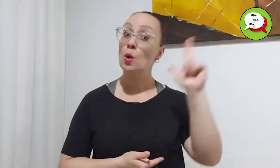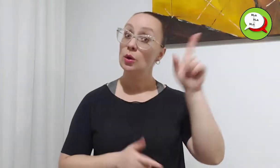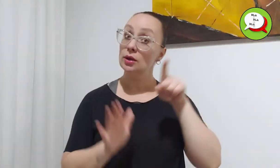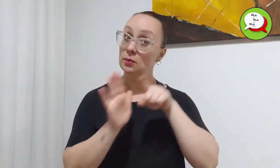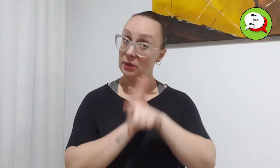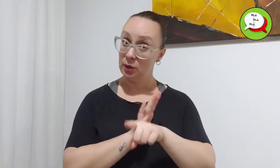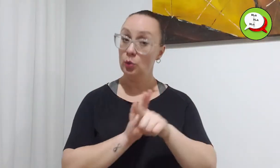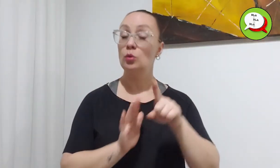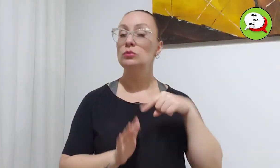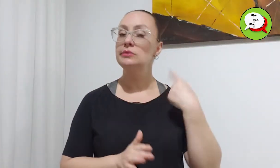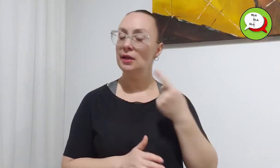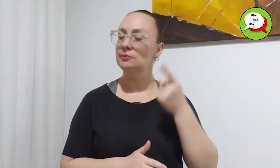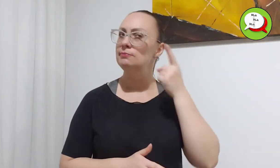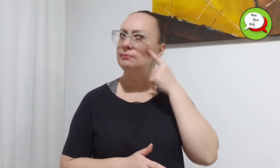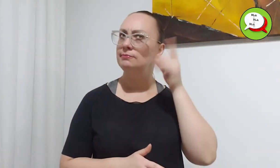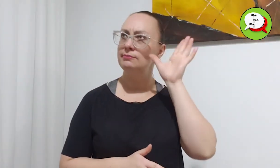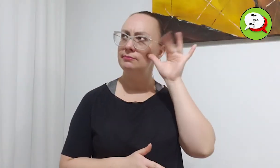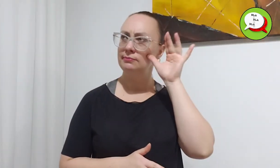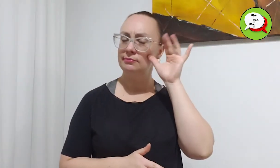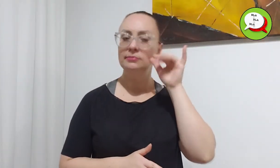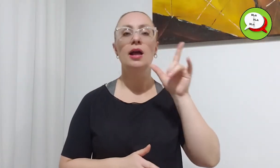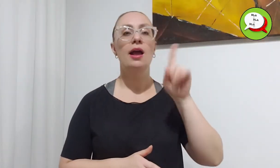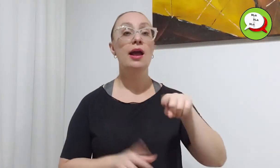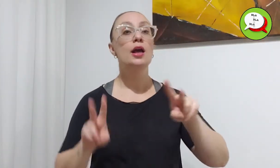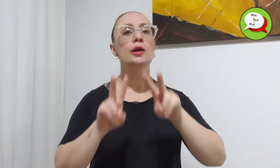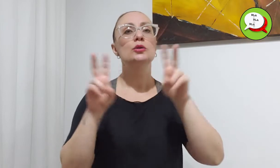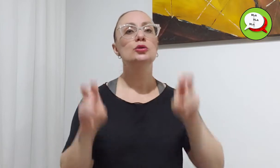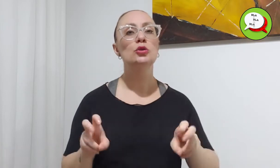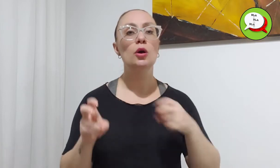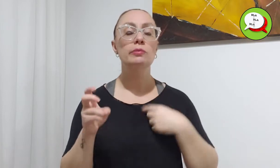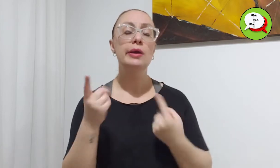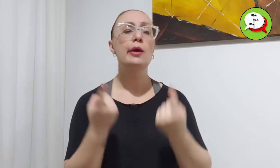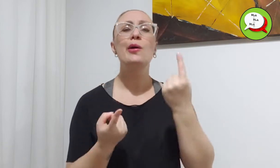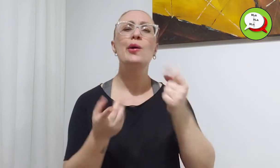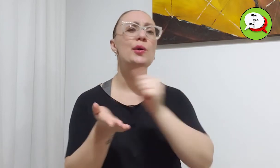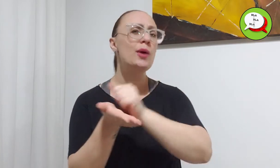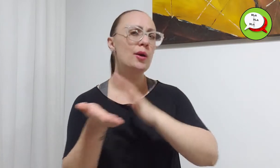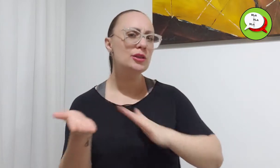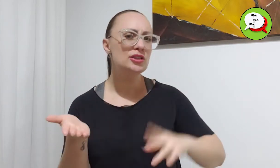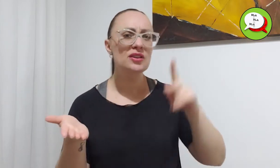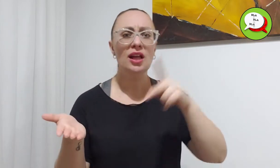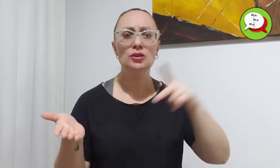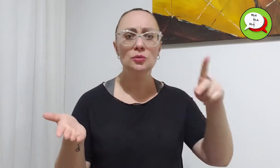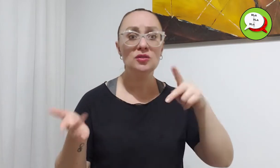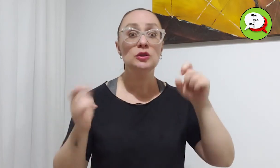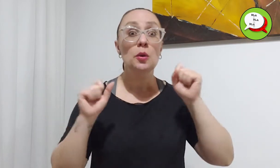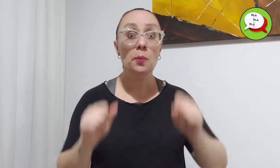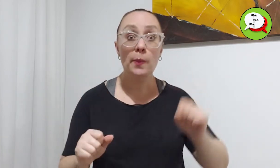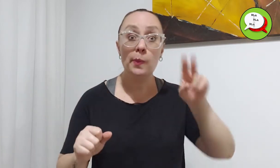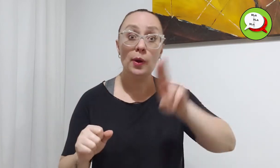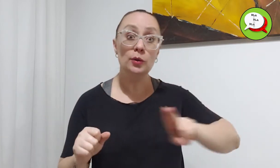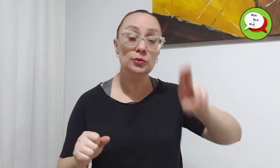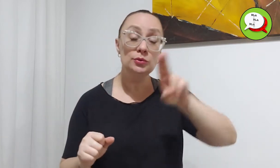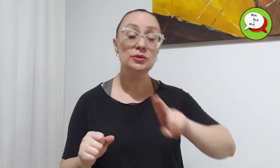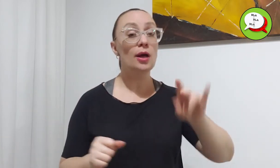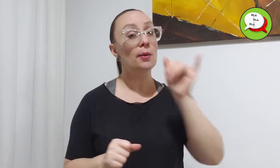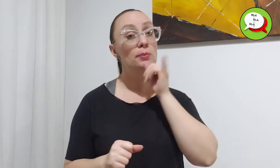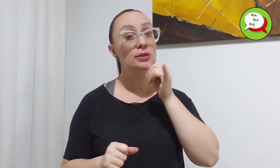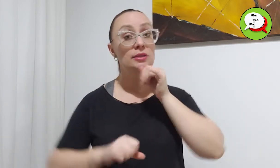Uma outra pergunta que a gente tem é em relação a quais atividades os professores podem utilizar